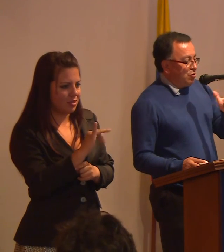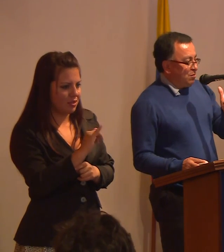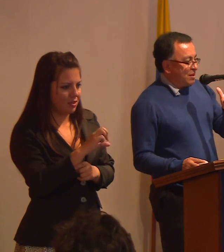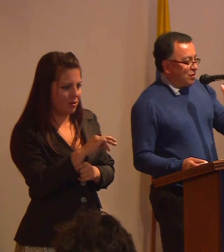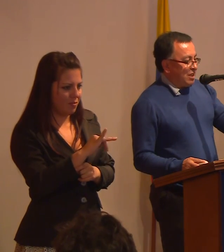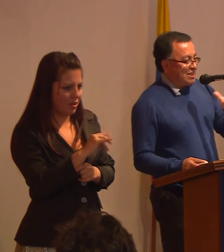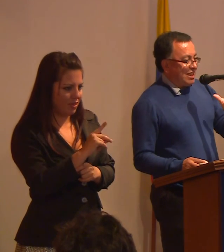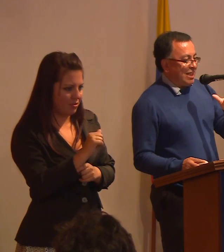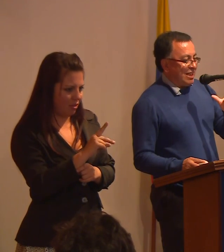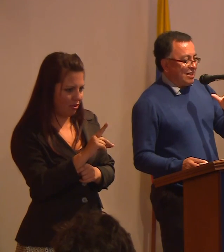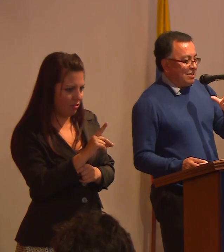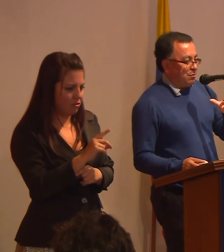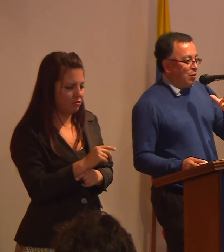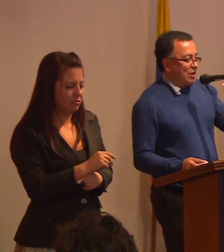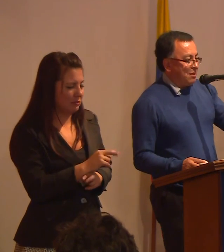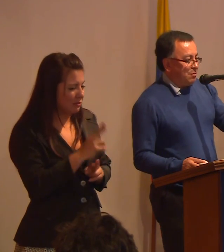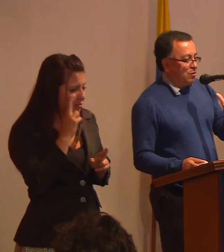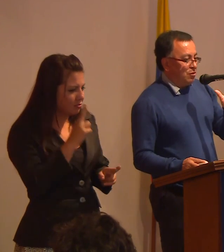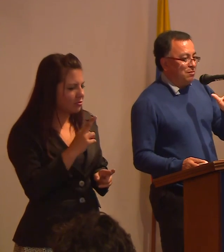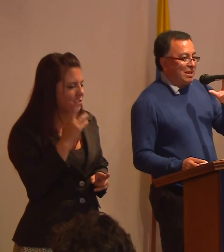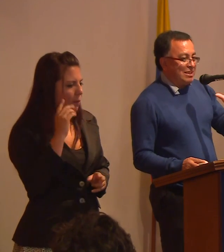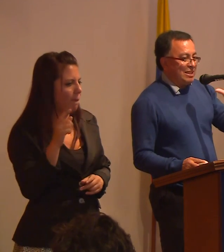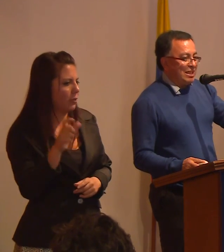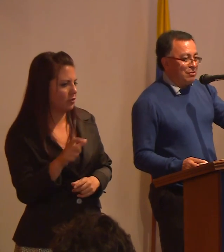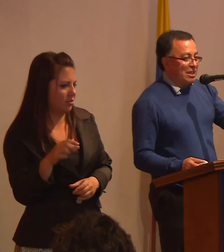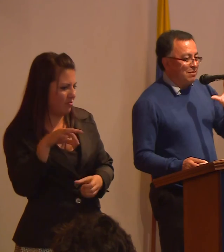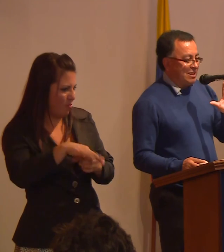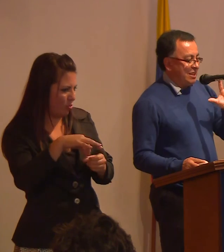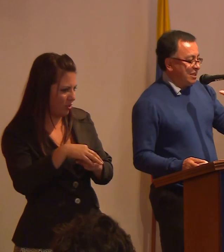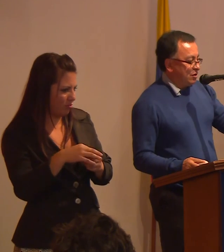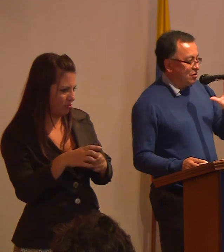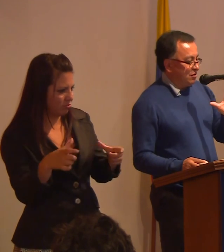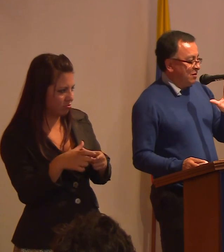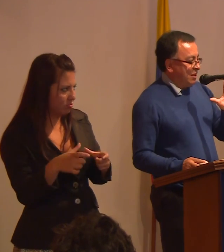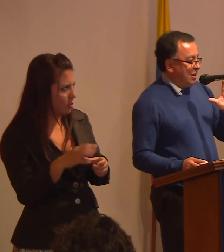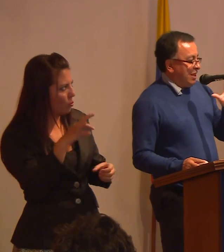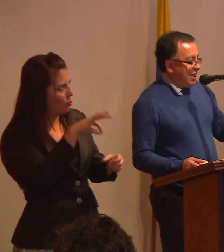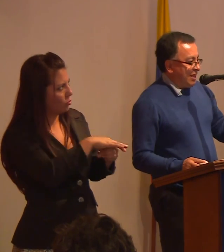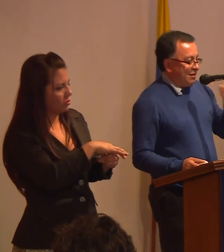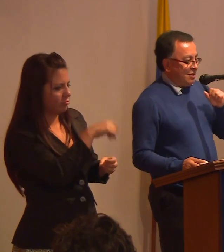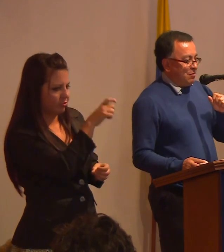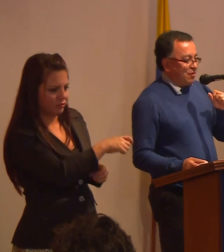el número de personas que votan por uno para tener una representación